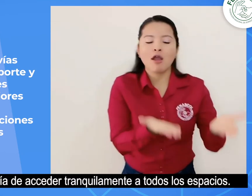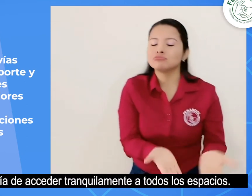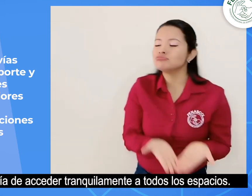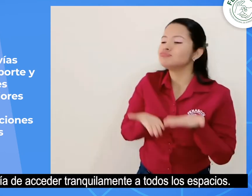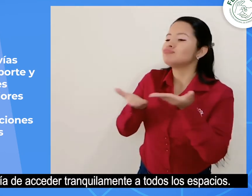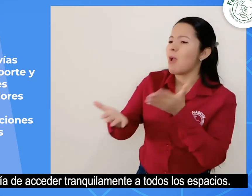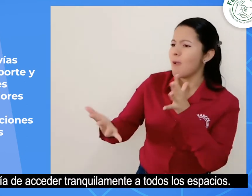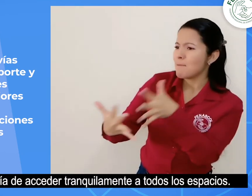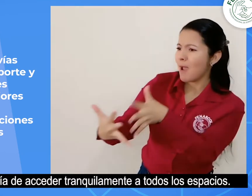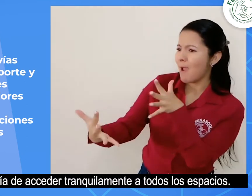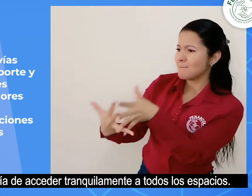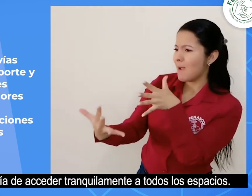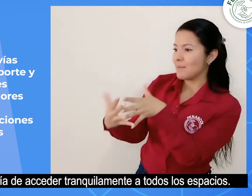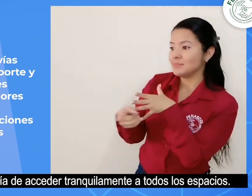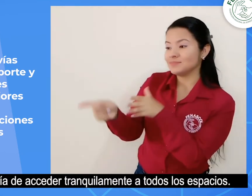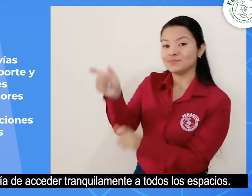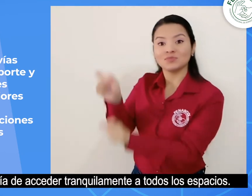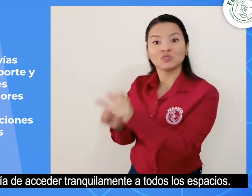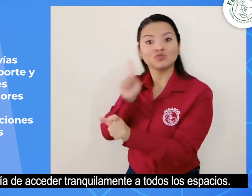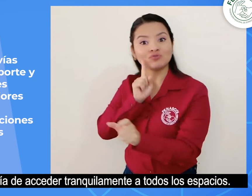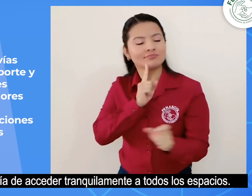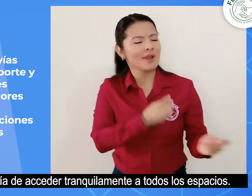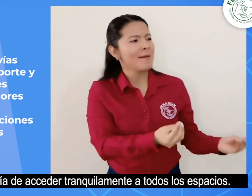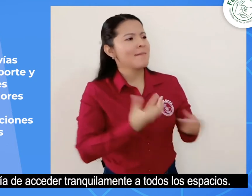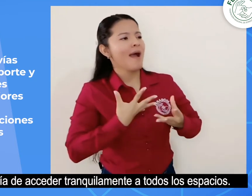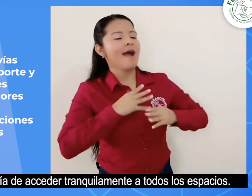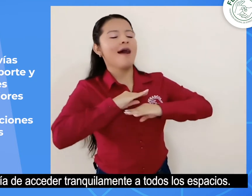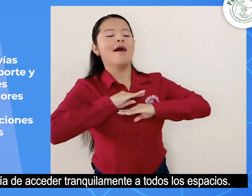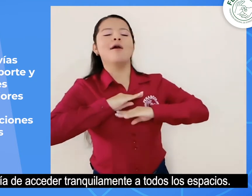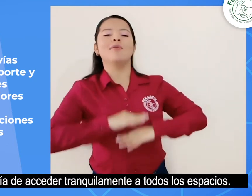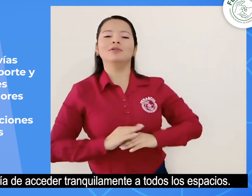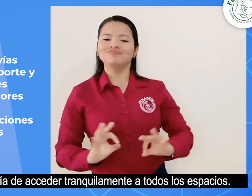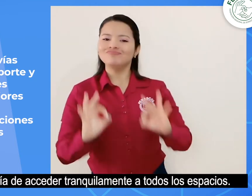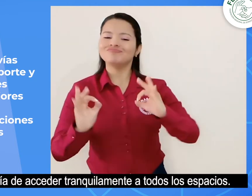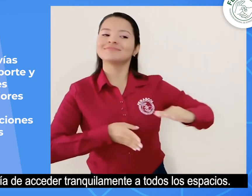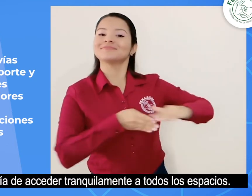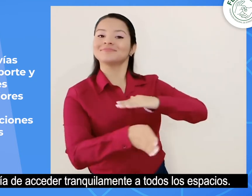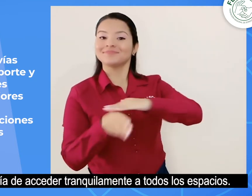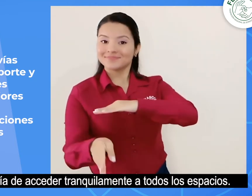Teniendo la garantía de acceder tranquilamente a todos los espacios.